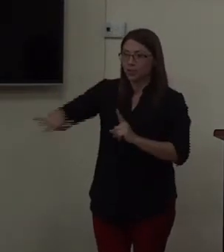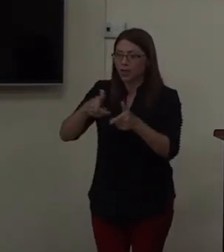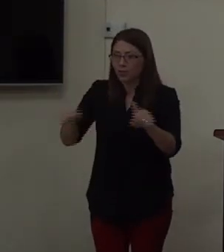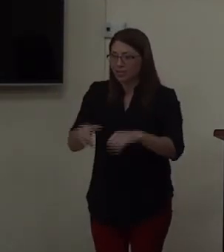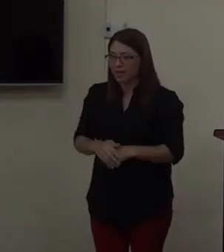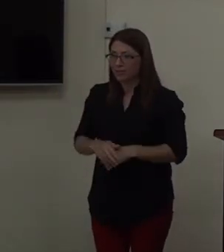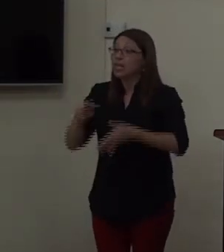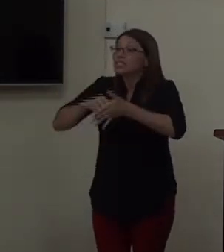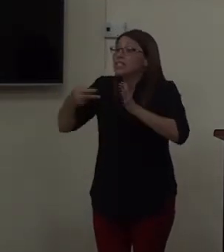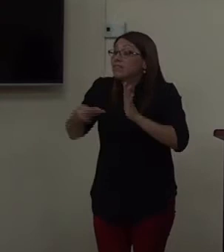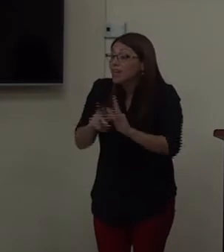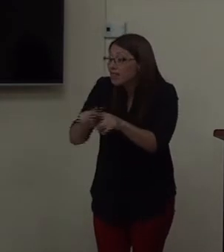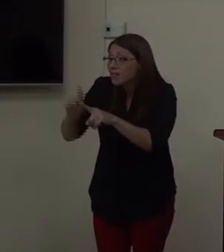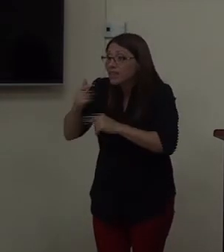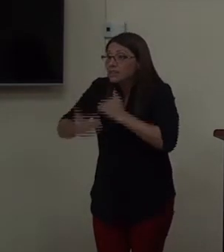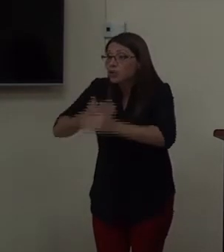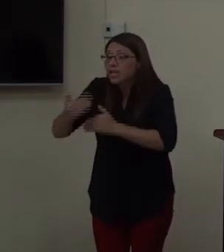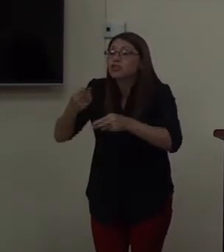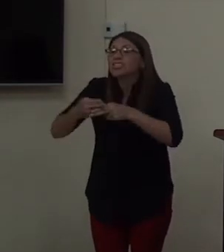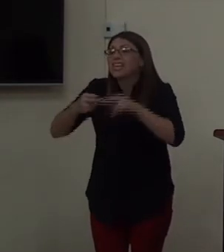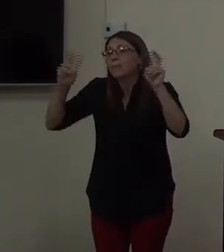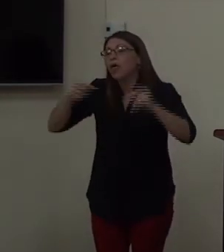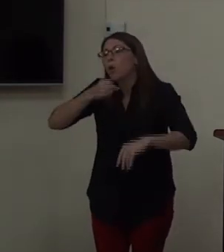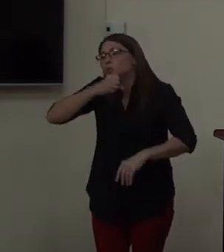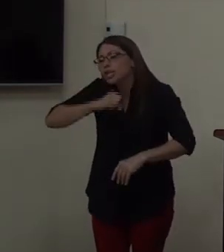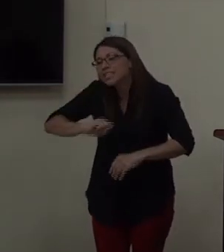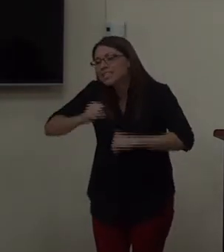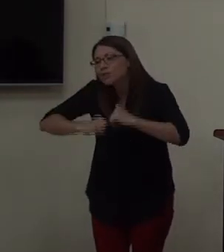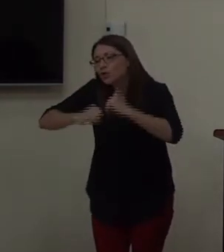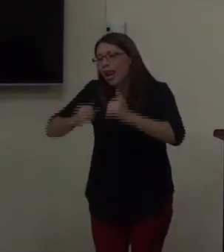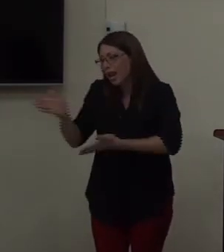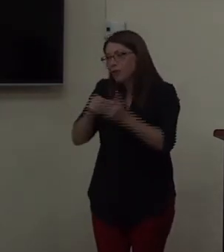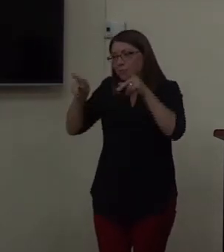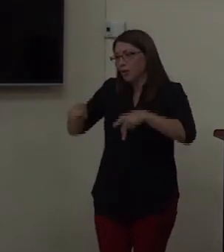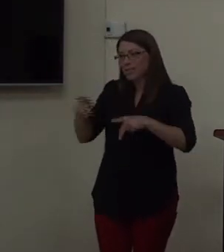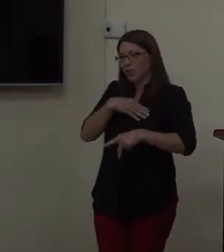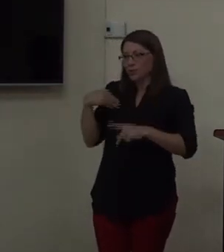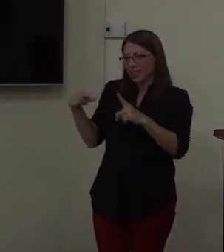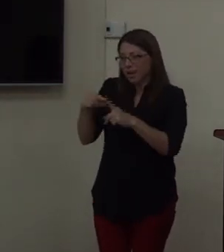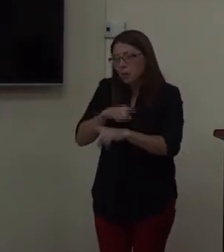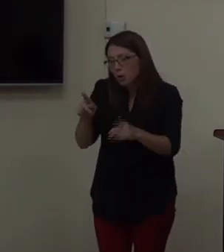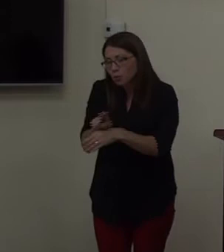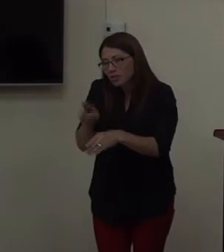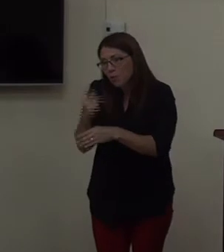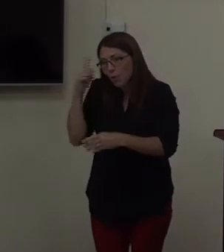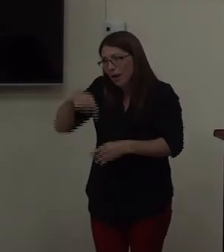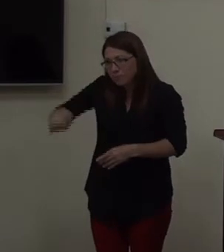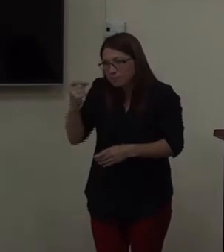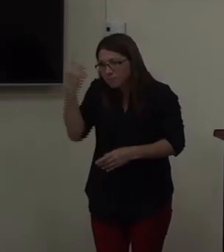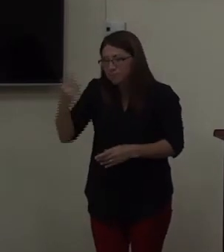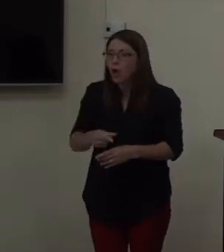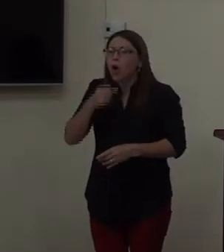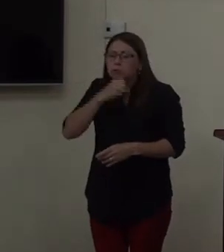procesos que técnicamente se han llamado obsolescencia estructural. A algunos no les gusta el término, pero bueno, usémoslo a efectos prácticos. Es